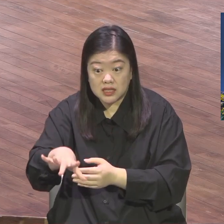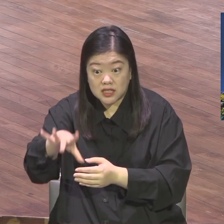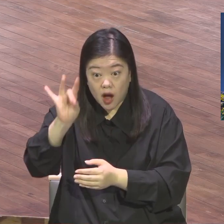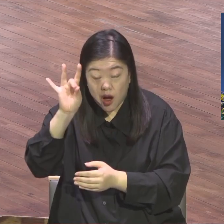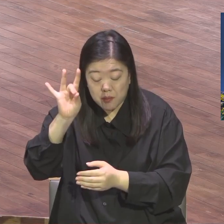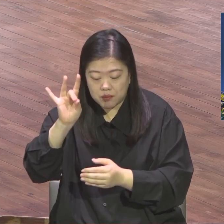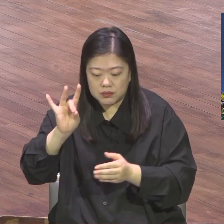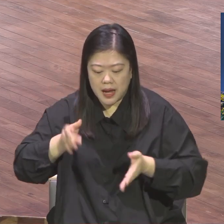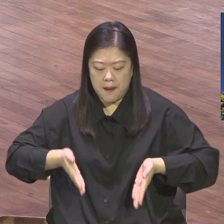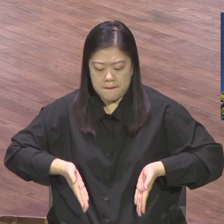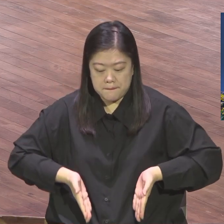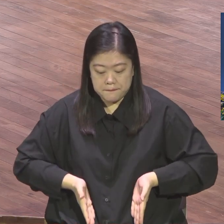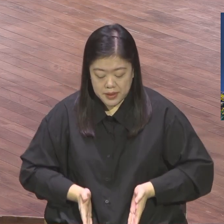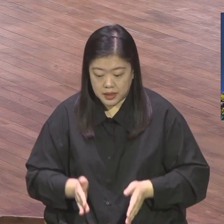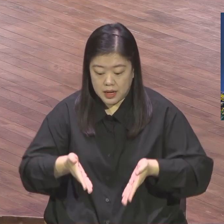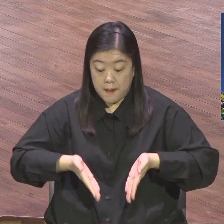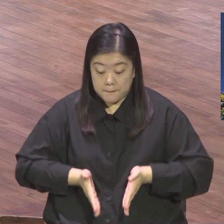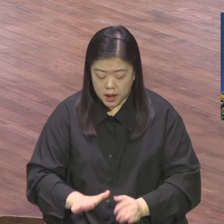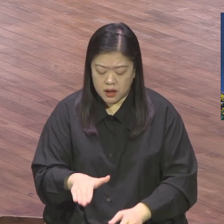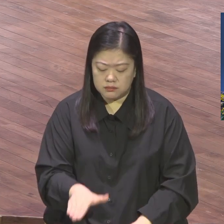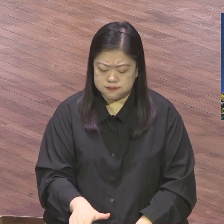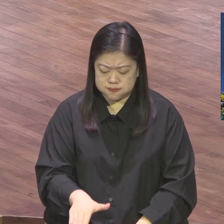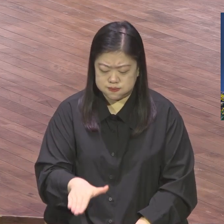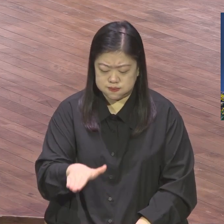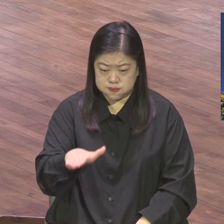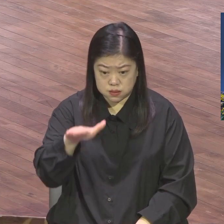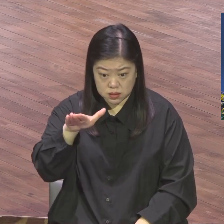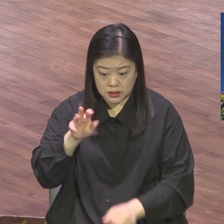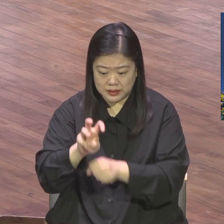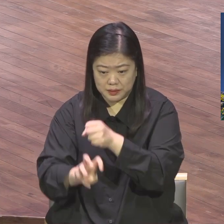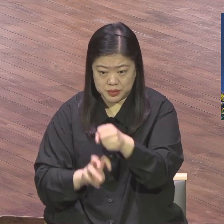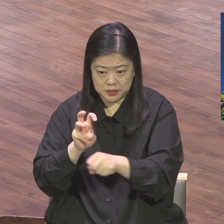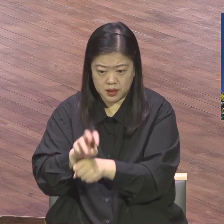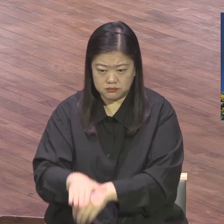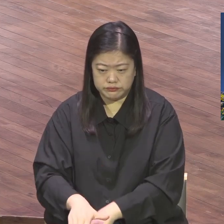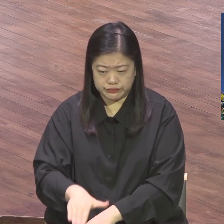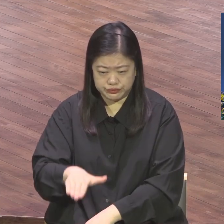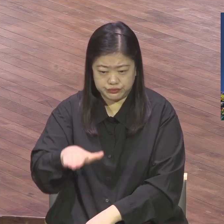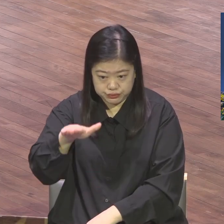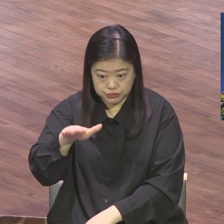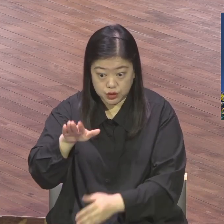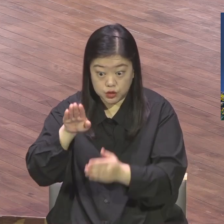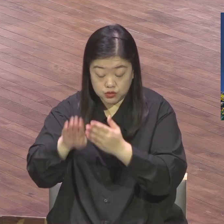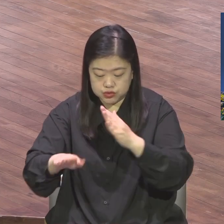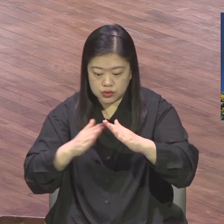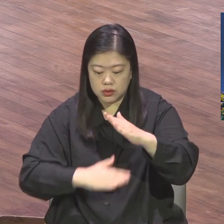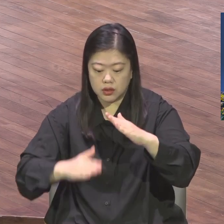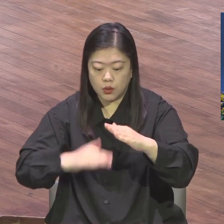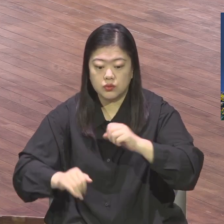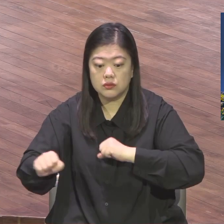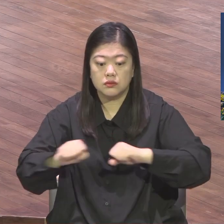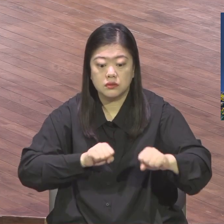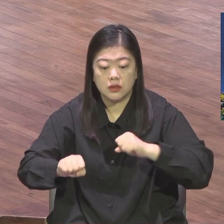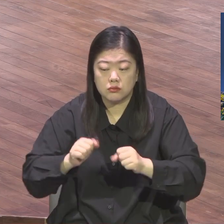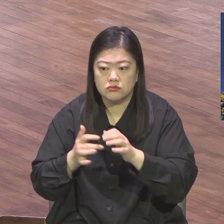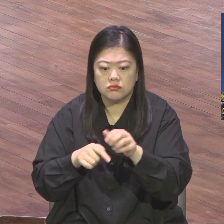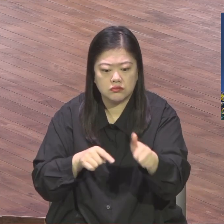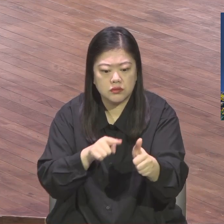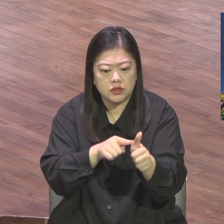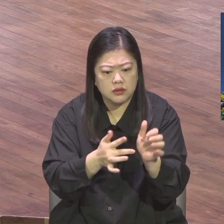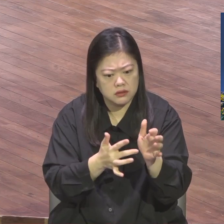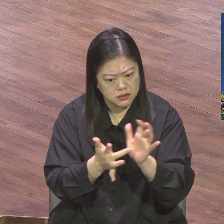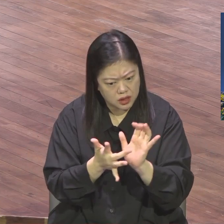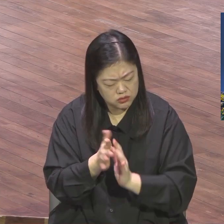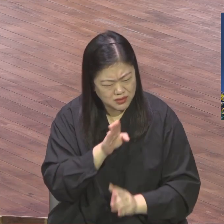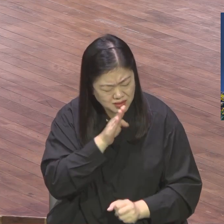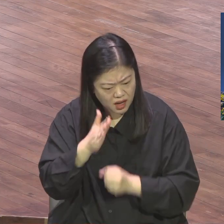되시고 하나님의 아들인지를 제시하겠다는 것입니다. 이 마가복음 오늘 본문에